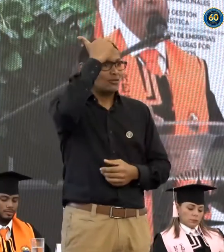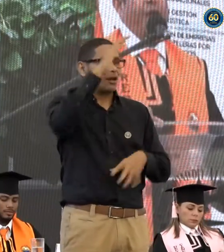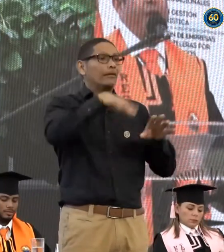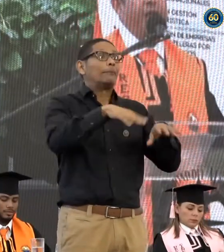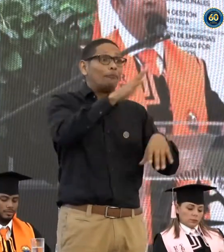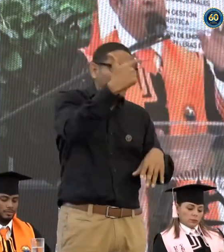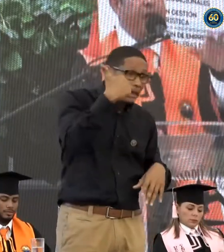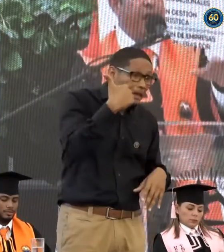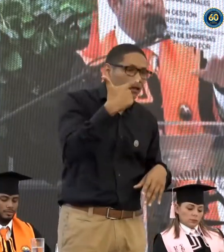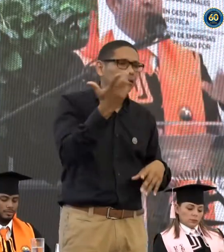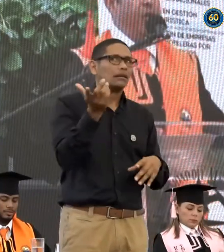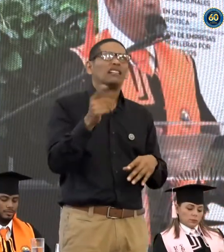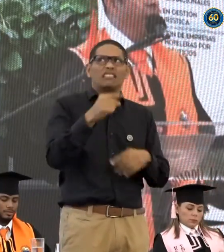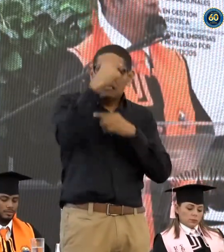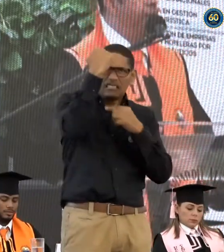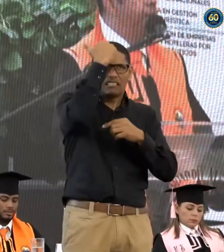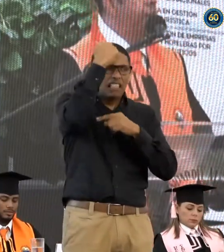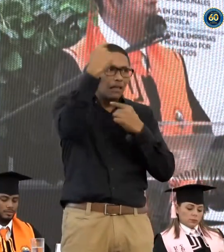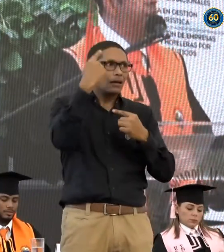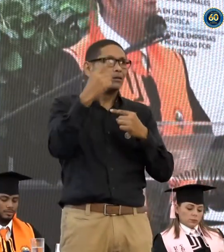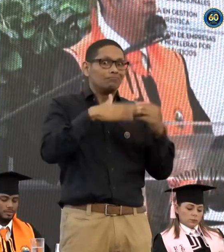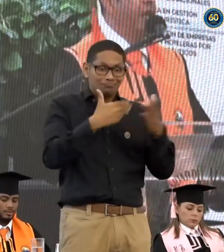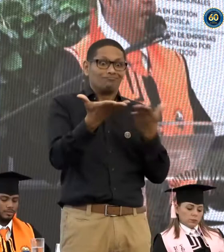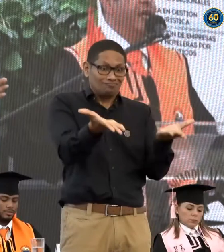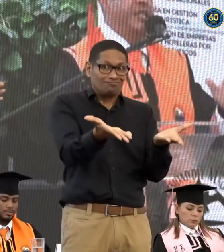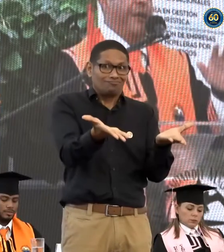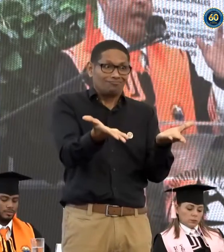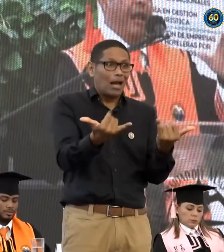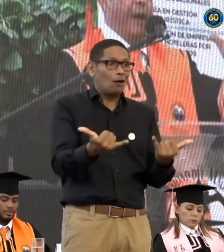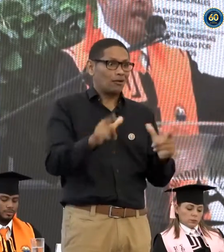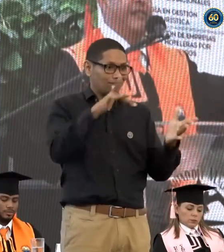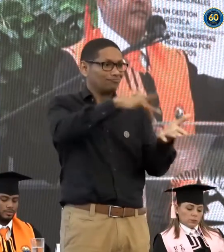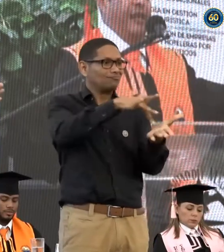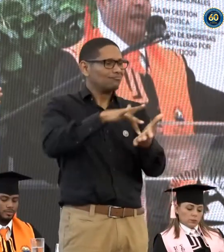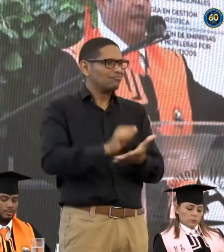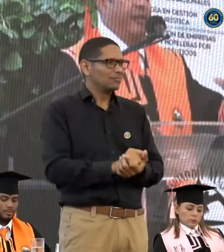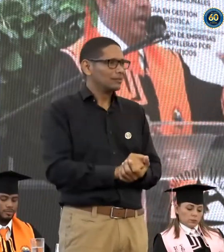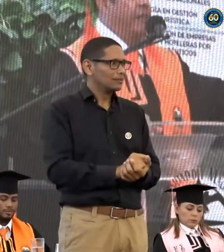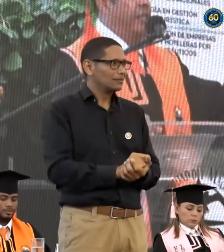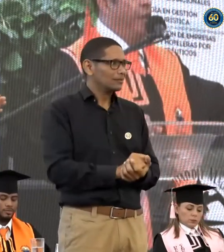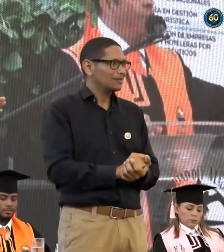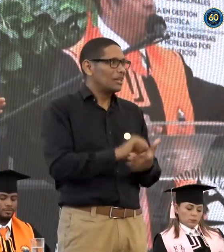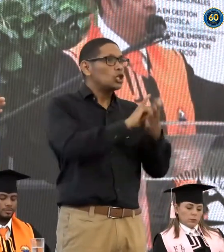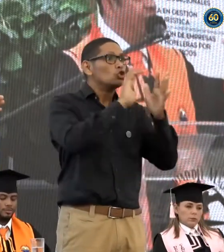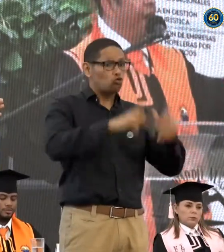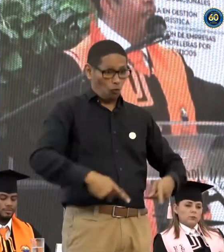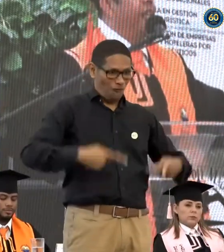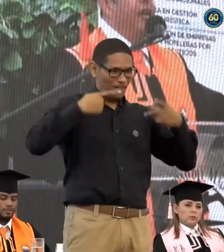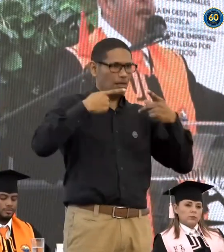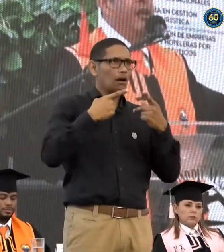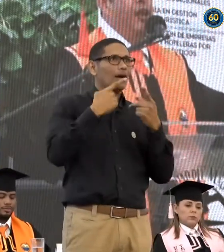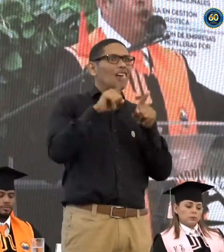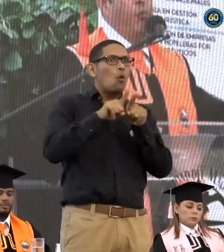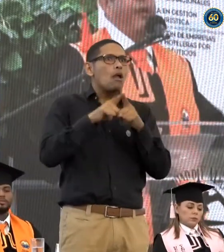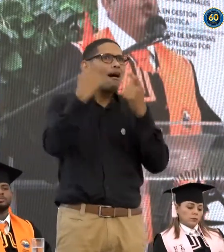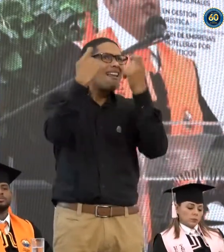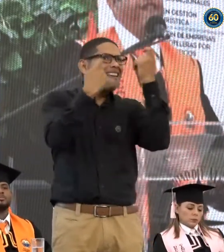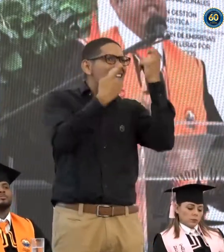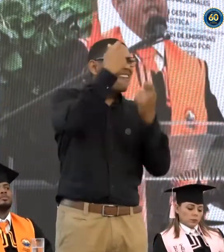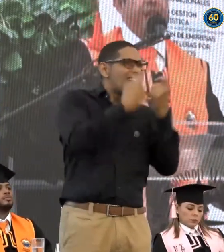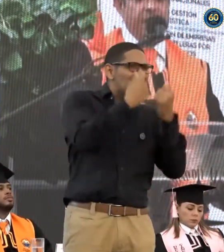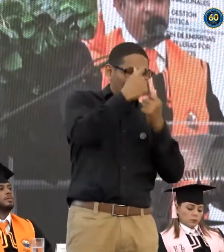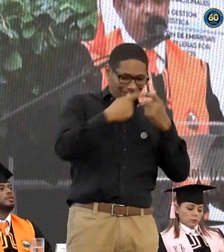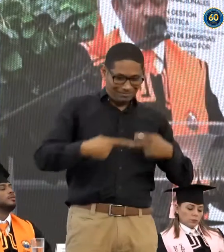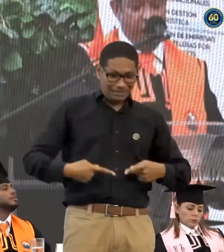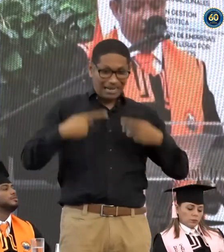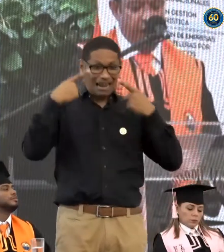Los han traído hasta acá lleven en el balance de activos de la vida los momentos difíciles porque